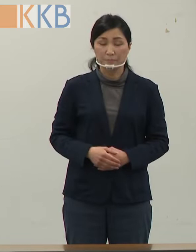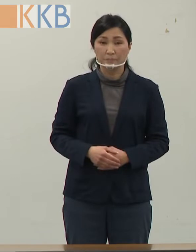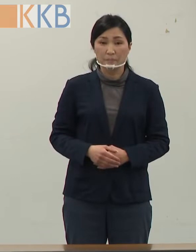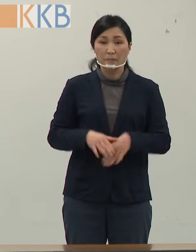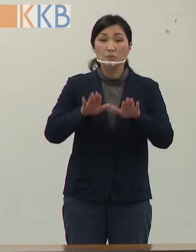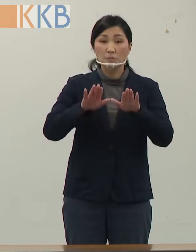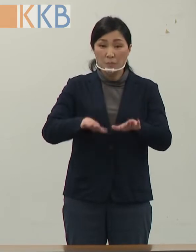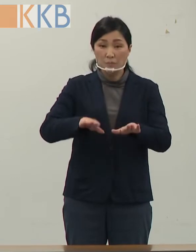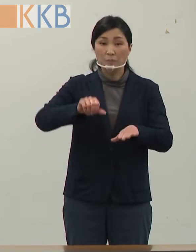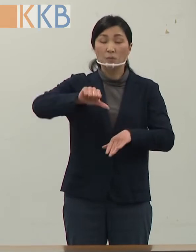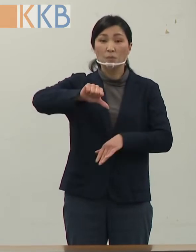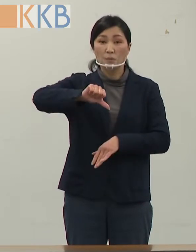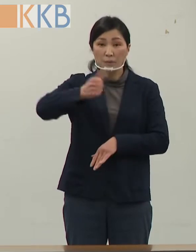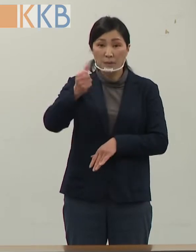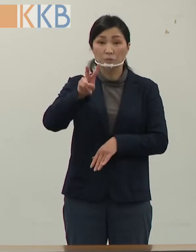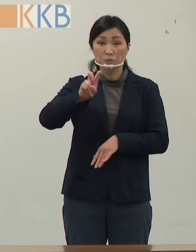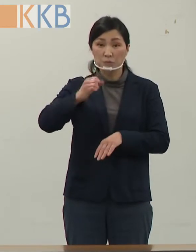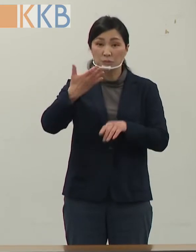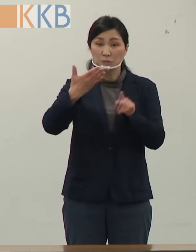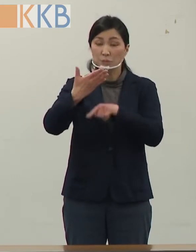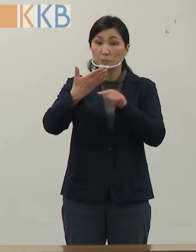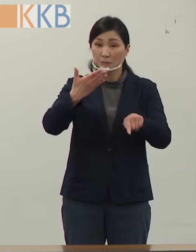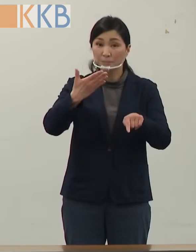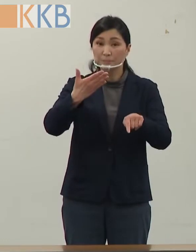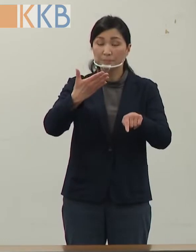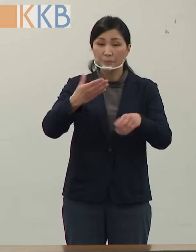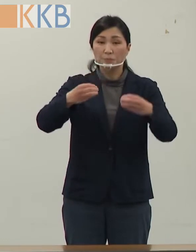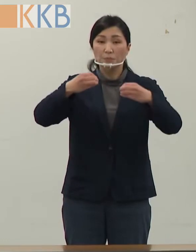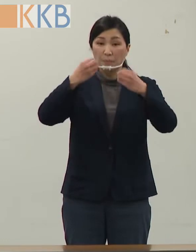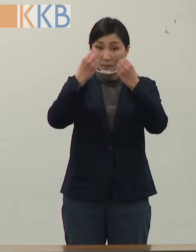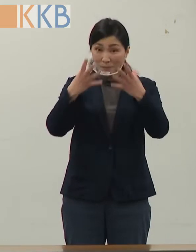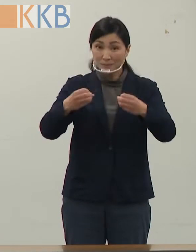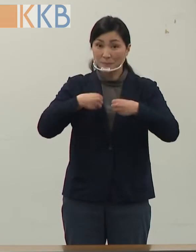529名の新規感染者が確認されております。